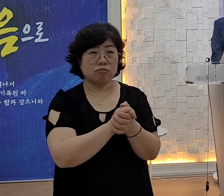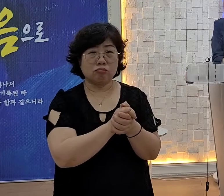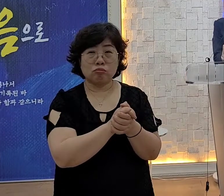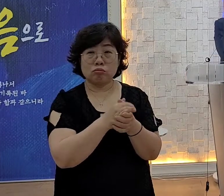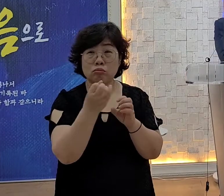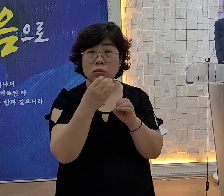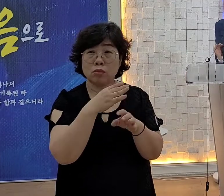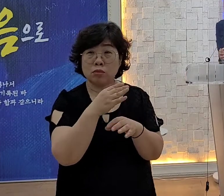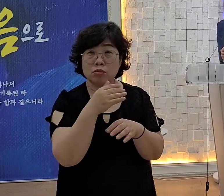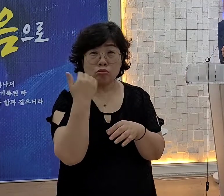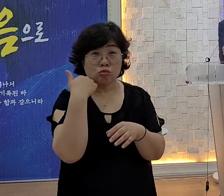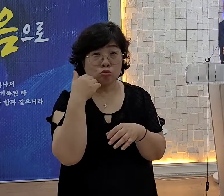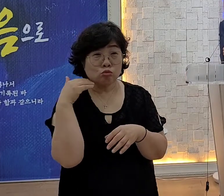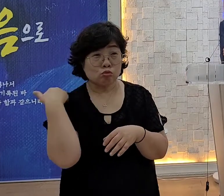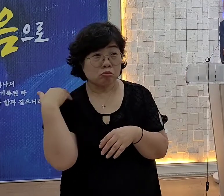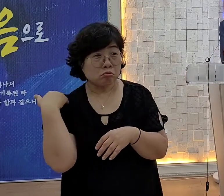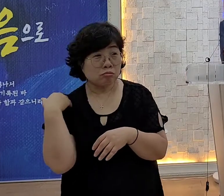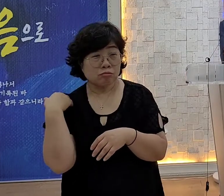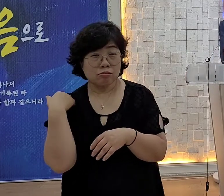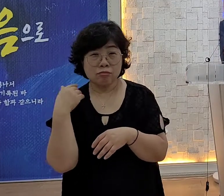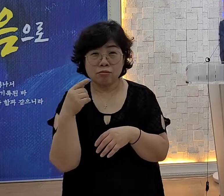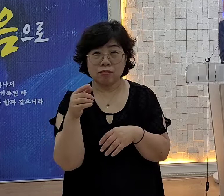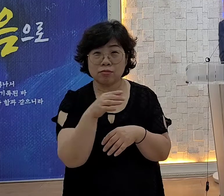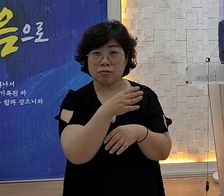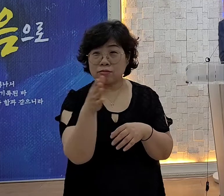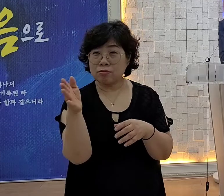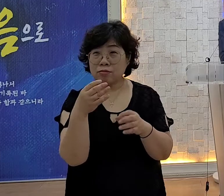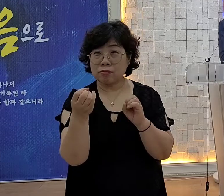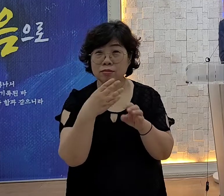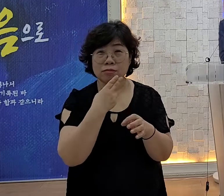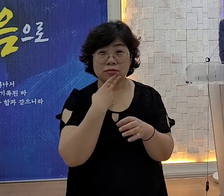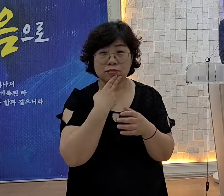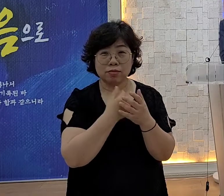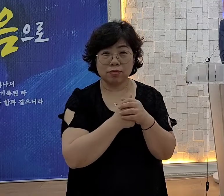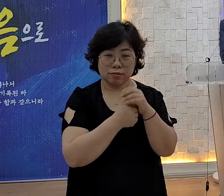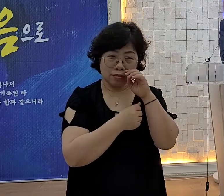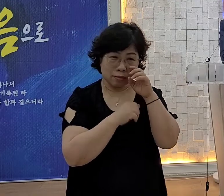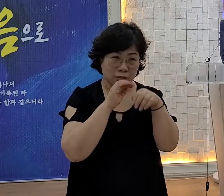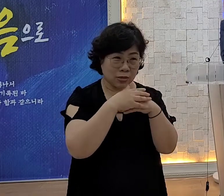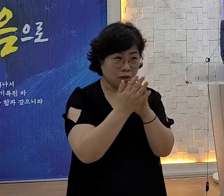이 말이 책으로 어느 책에 나오겠어요? 성경 어디에?